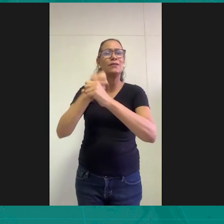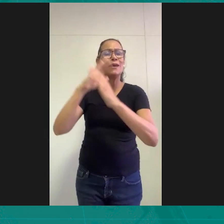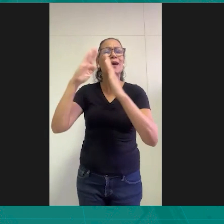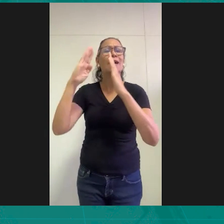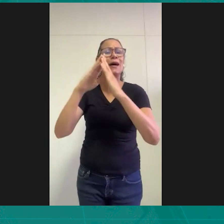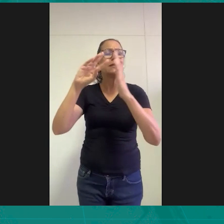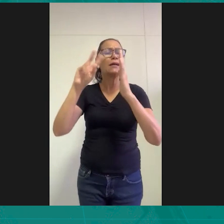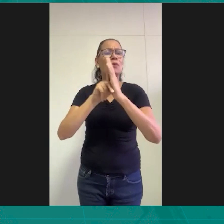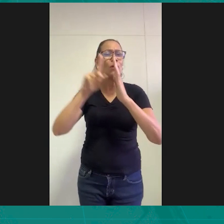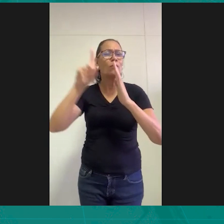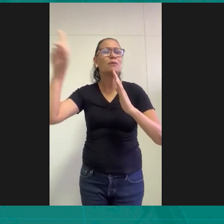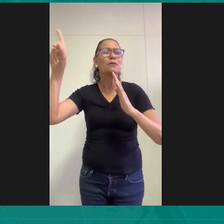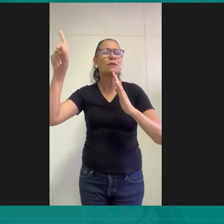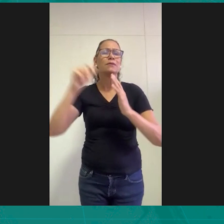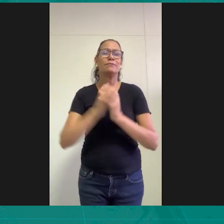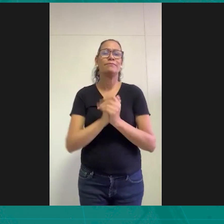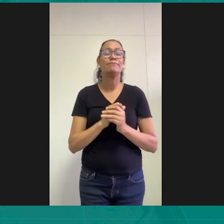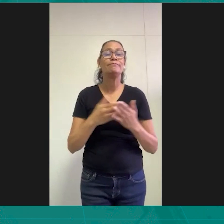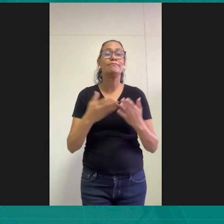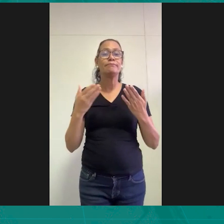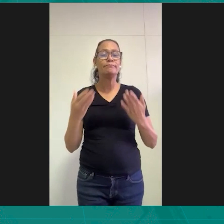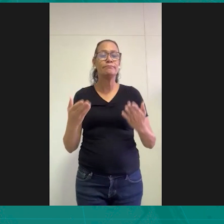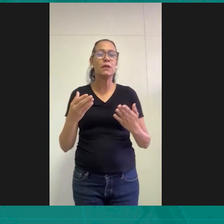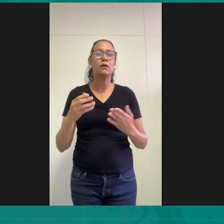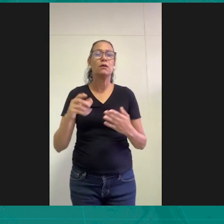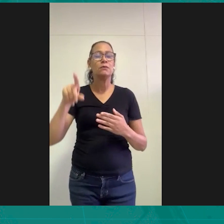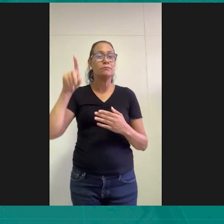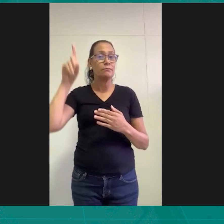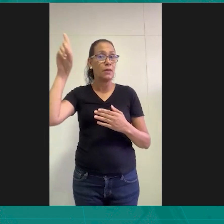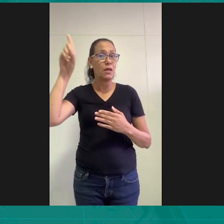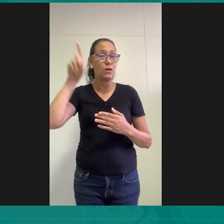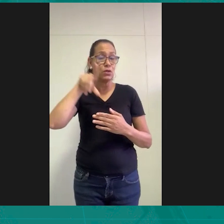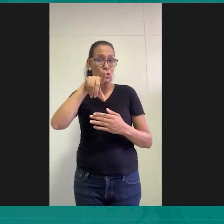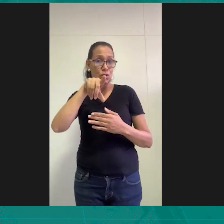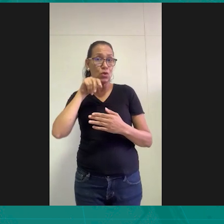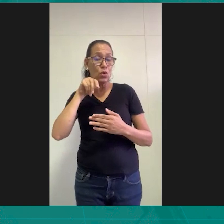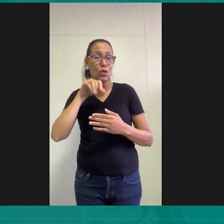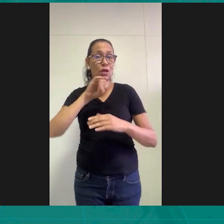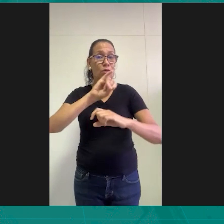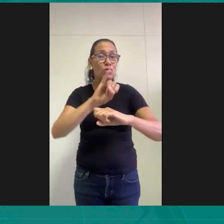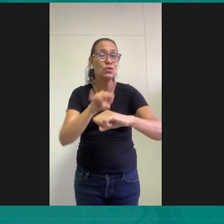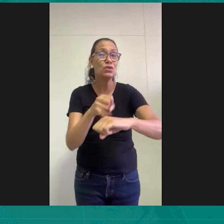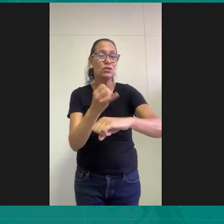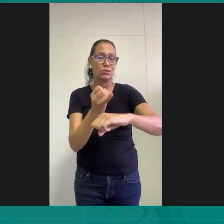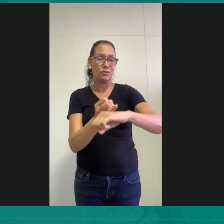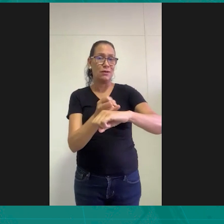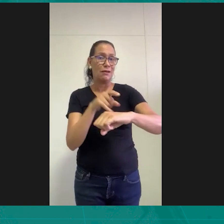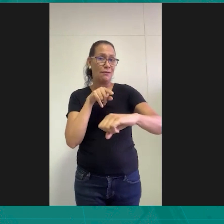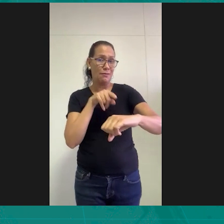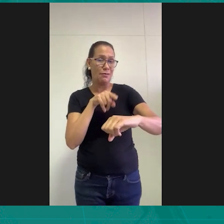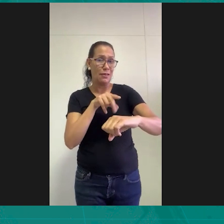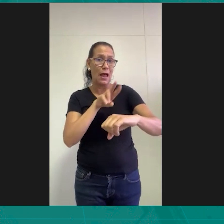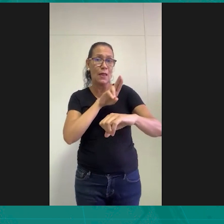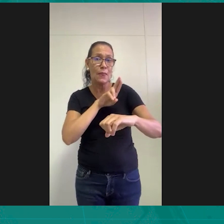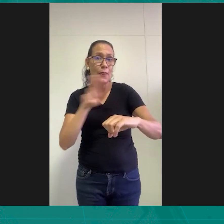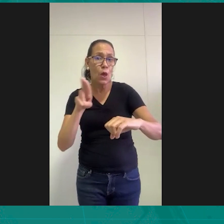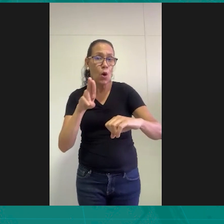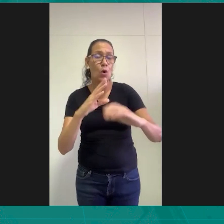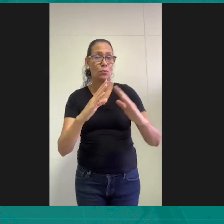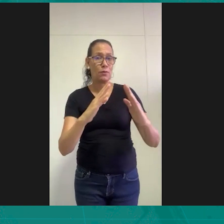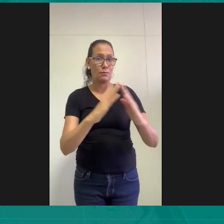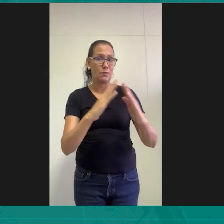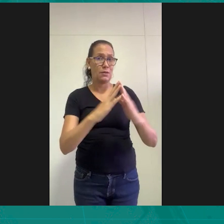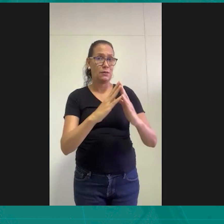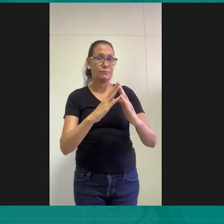escolheu Jerusalém e para ali pôr o seu nome e a sua habitação. O que seria a sua